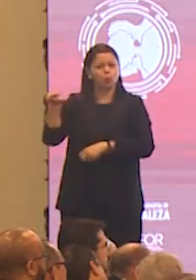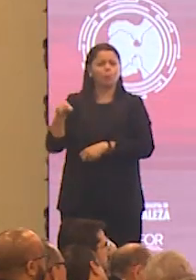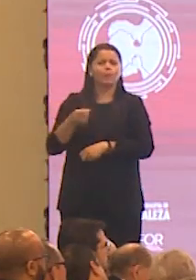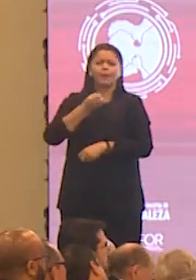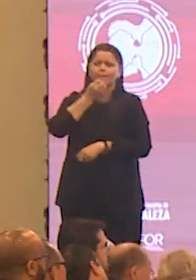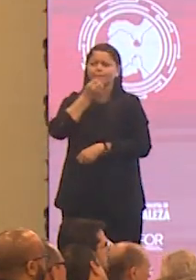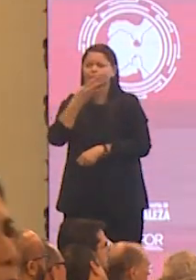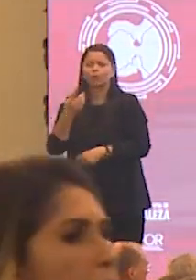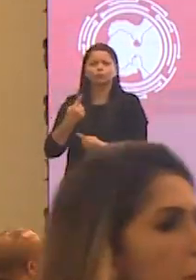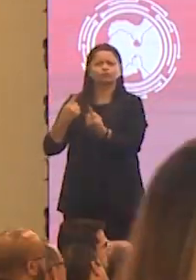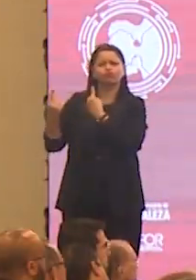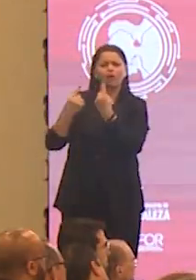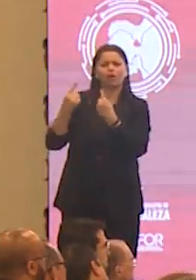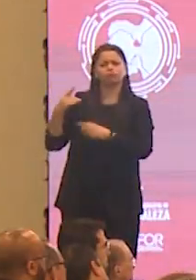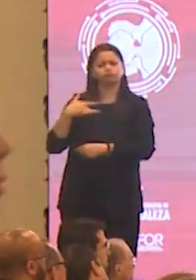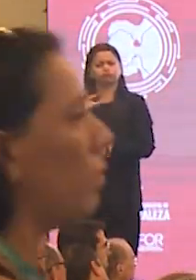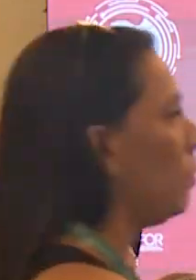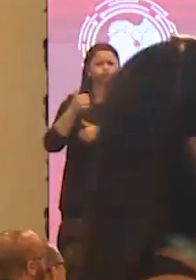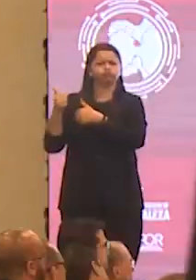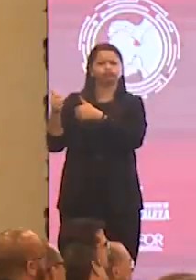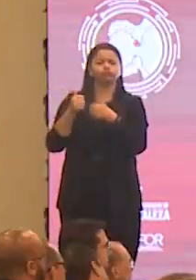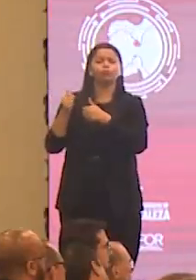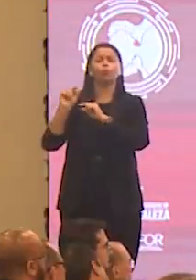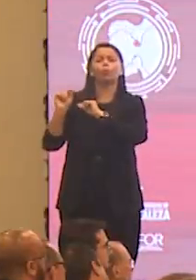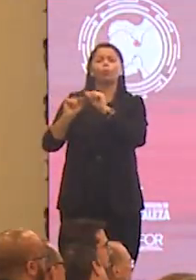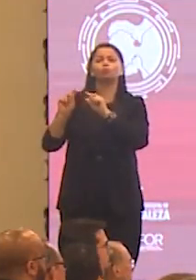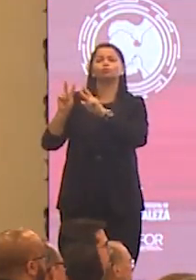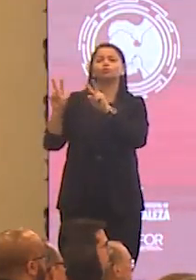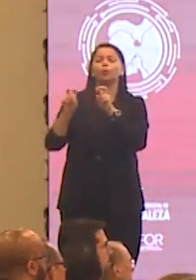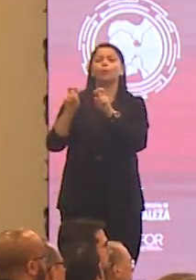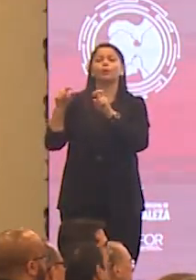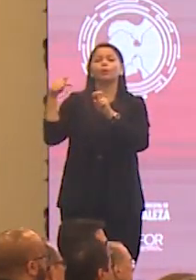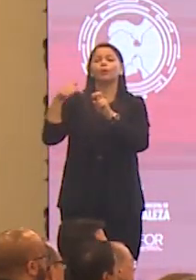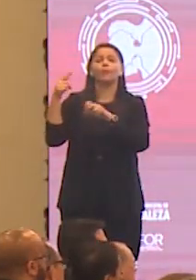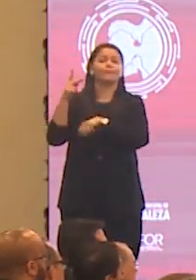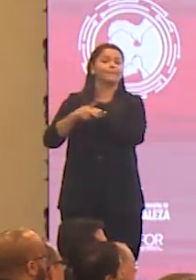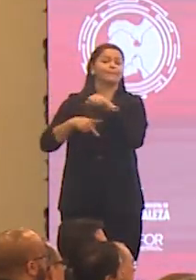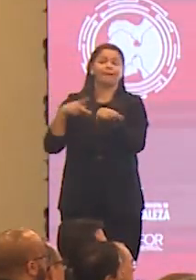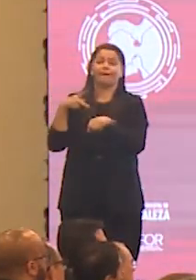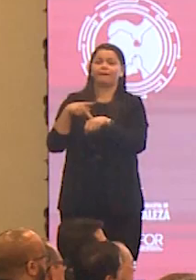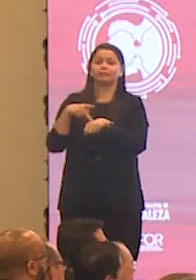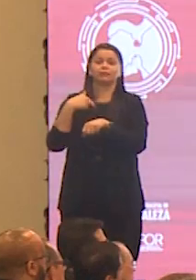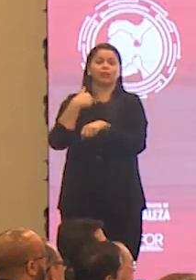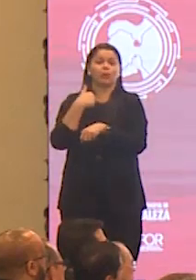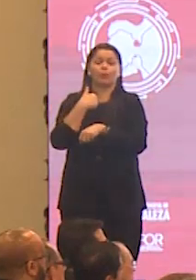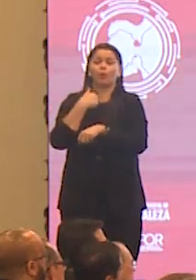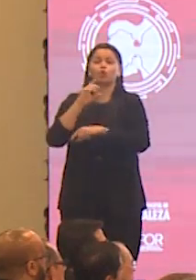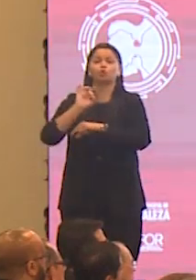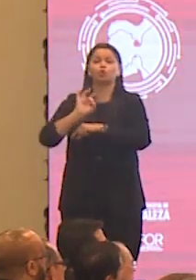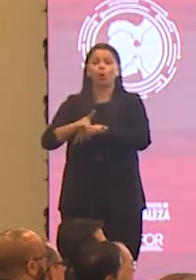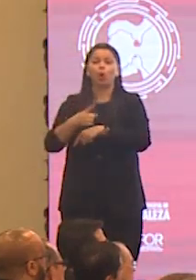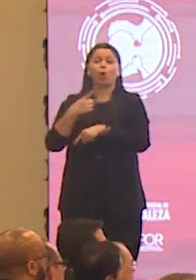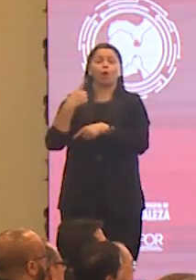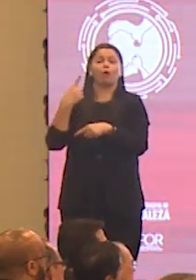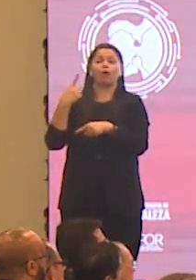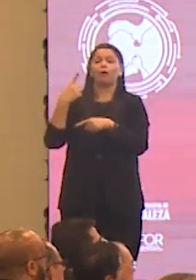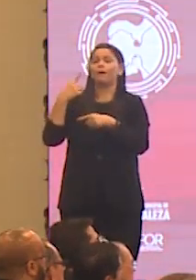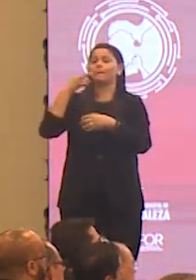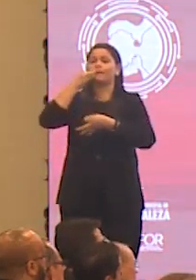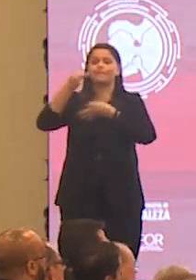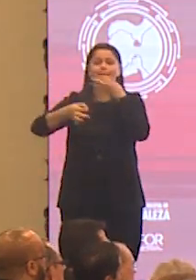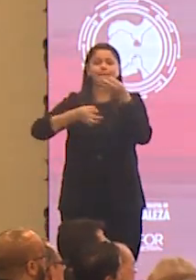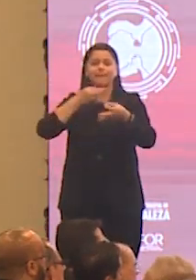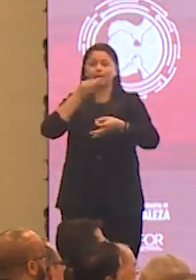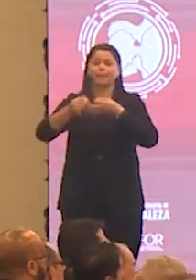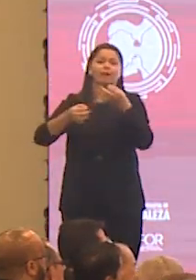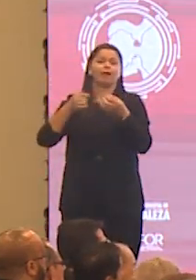sadio, saudável, porque o país não pode ser conduzido na base do xingamento e da confrontação